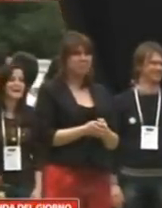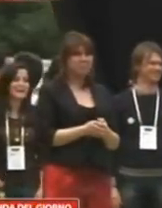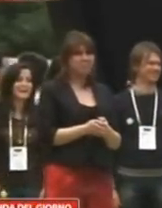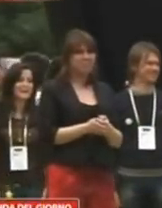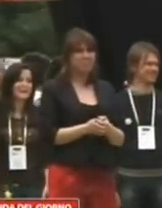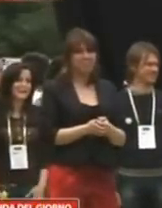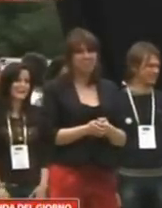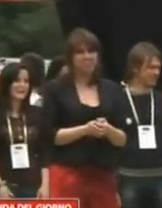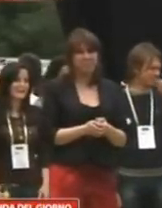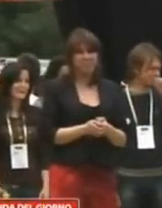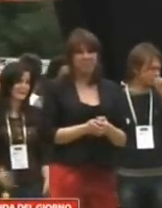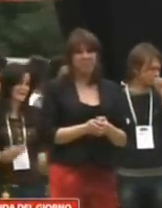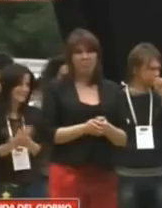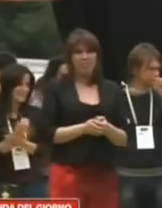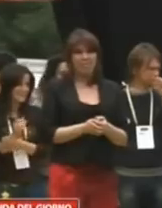Allora abbiamo,